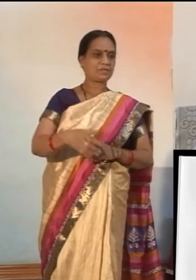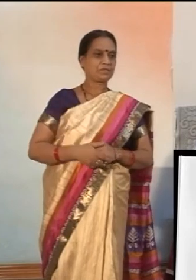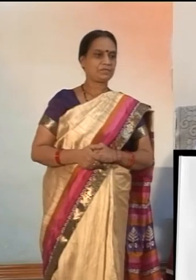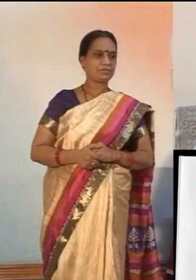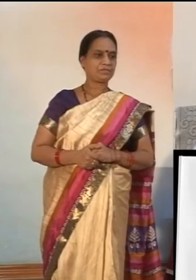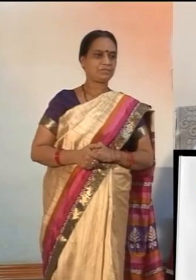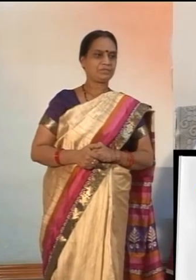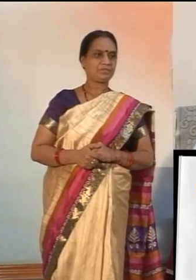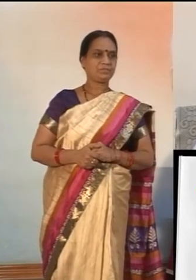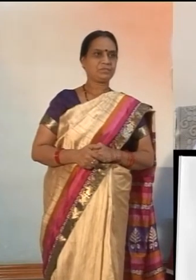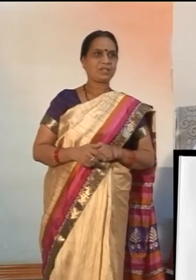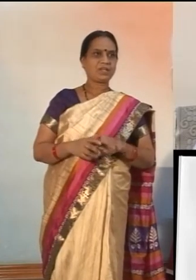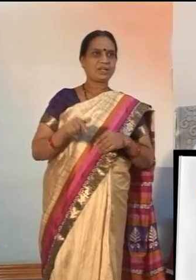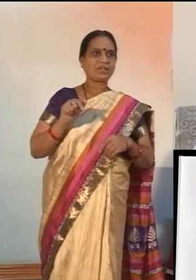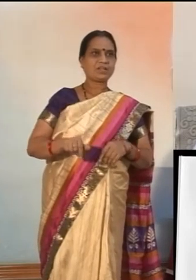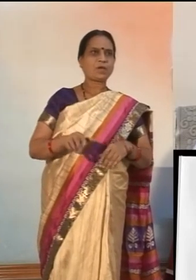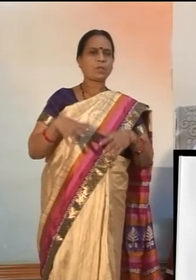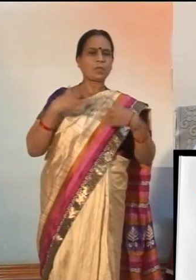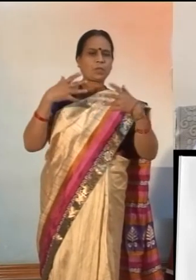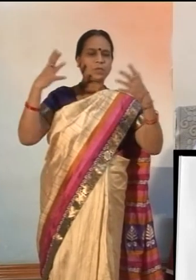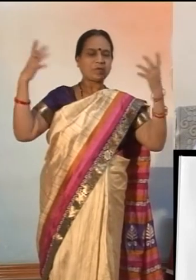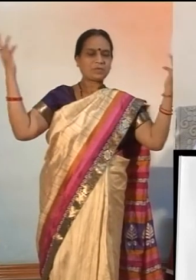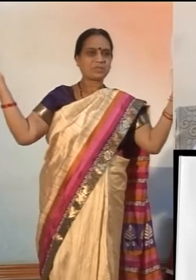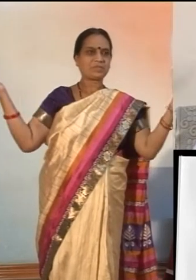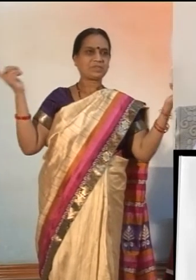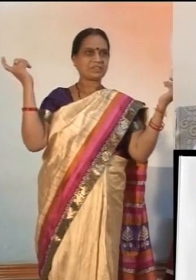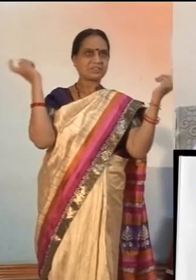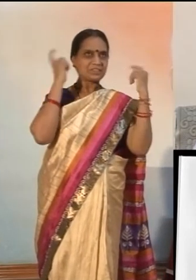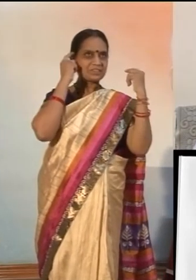हम आज तक बहुत बातें सुनते आए हैं,